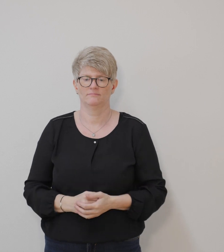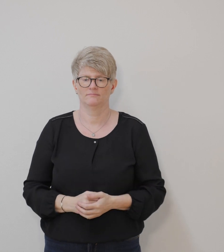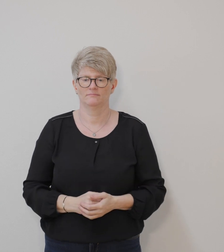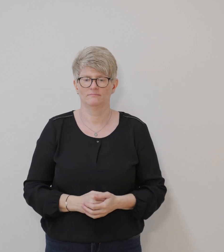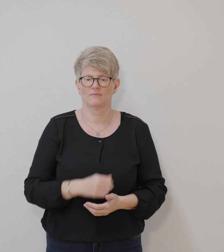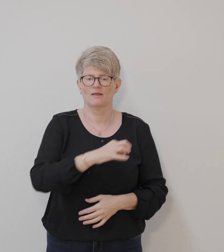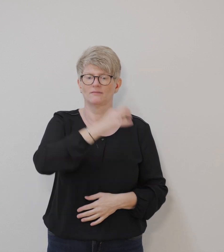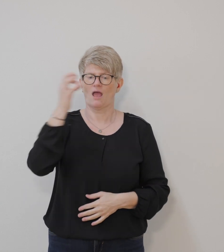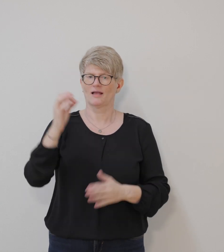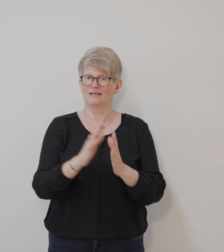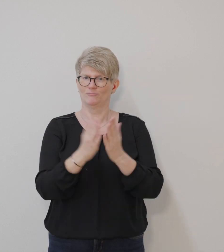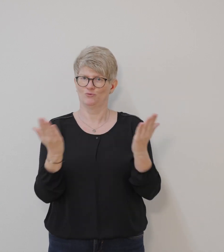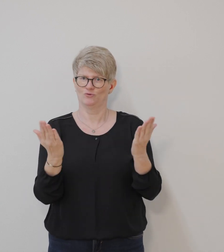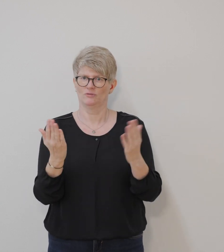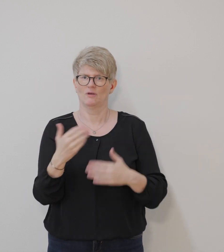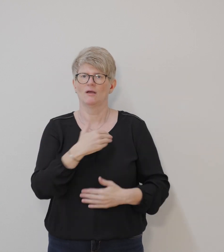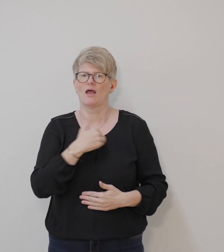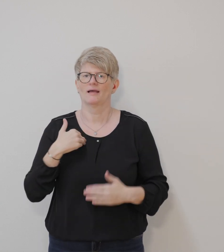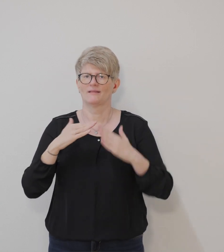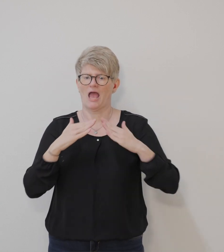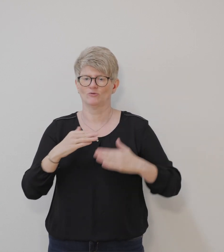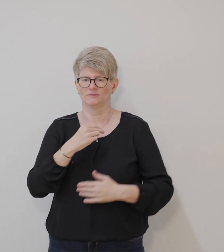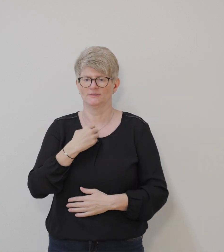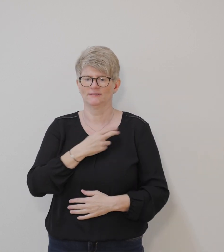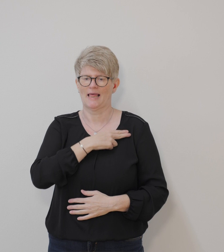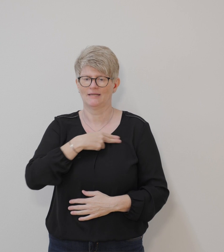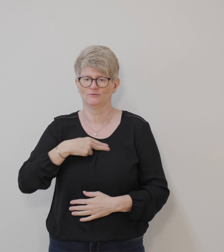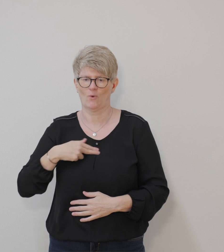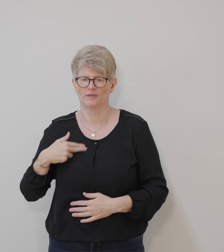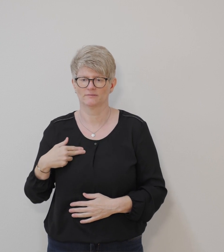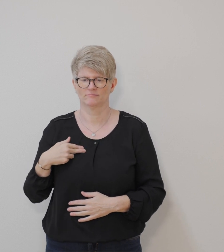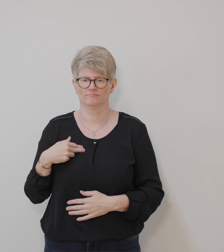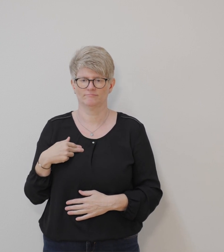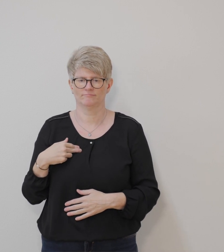fokussiert und doch alles in der Hand Gottes.